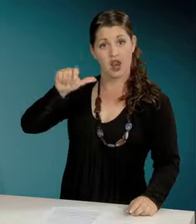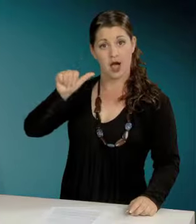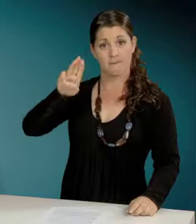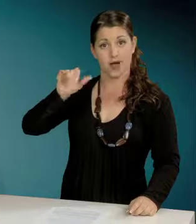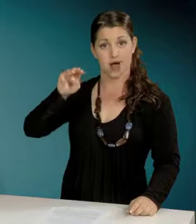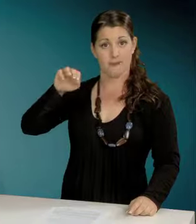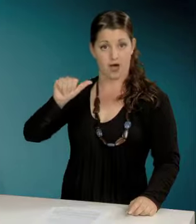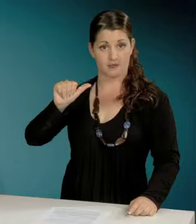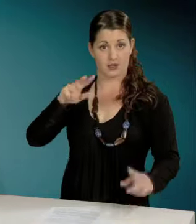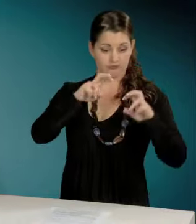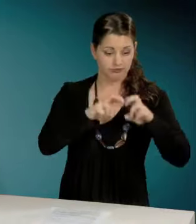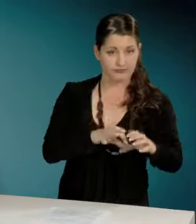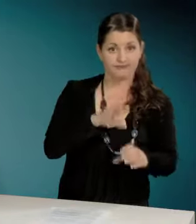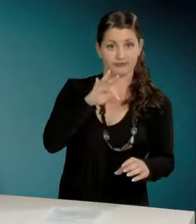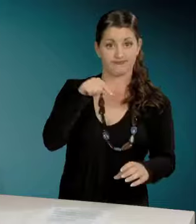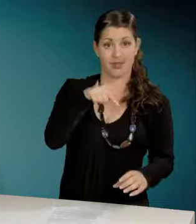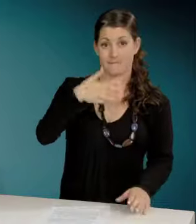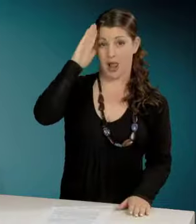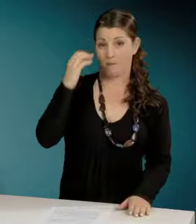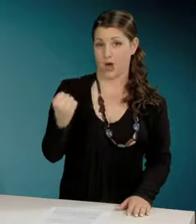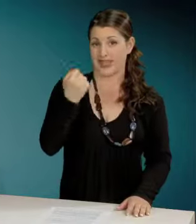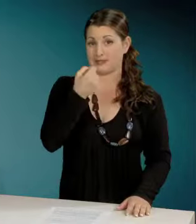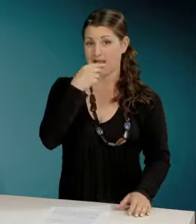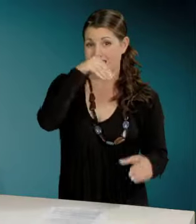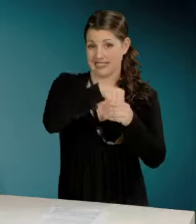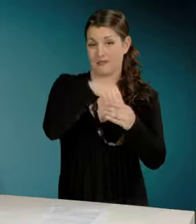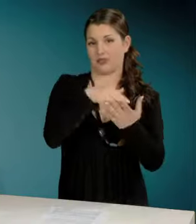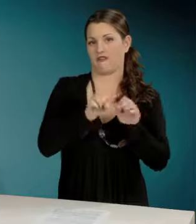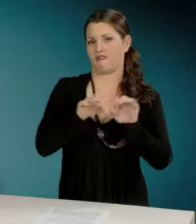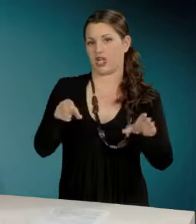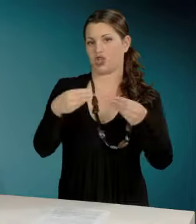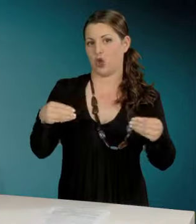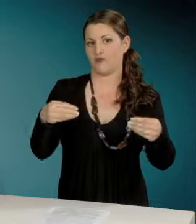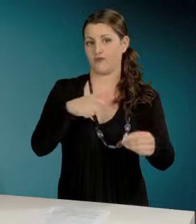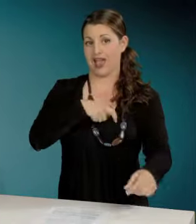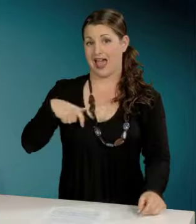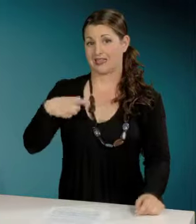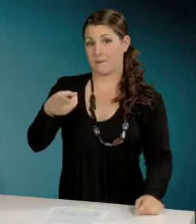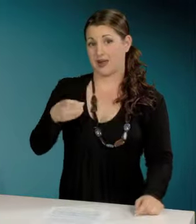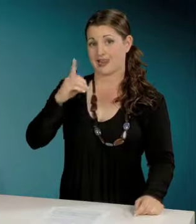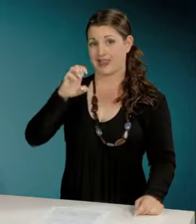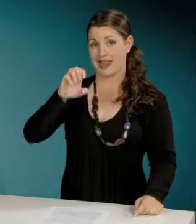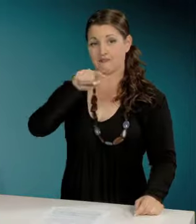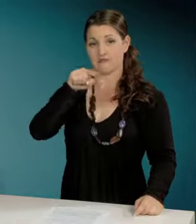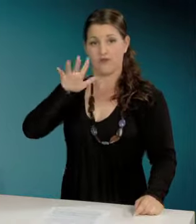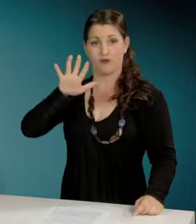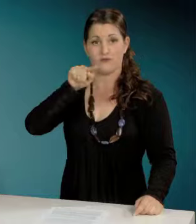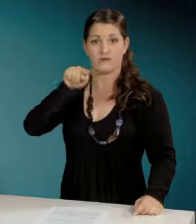von alabama haben forscher herausgefunden dass die blauen potenzpille den wirkstoff pde 5 hemmer